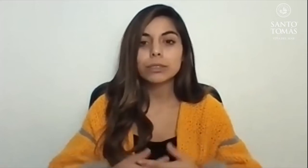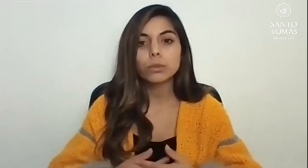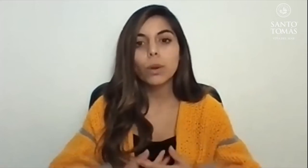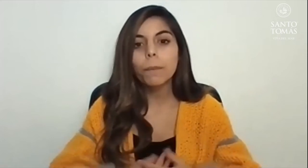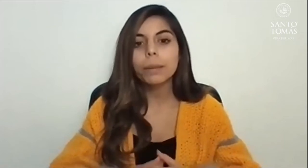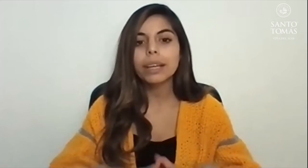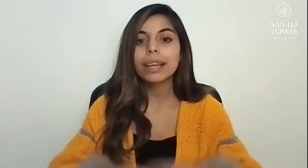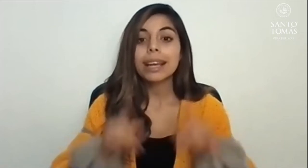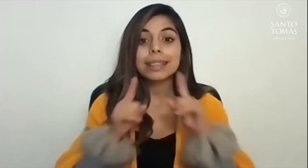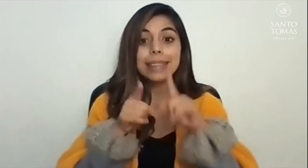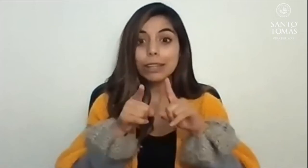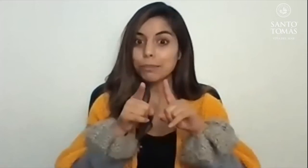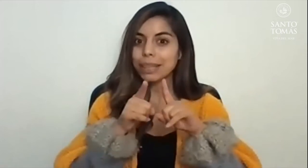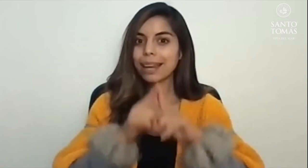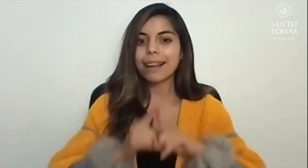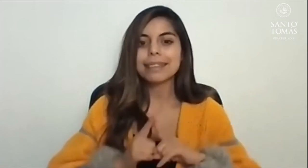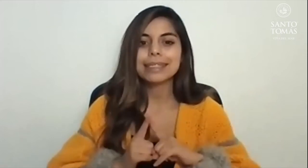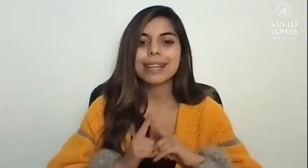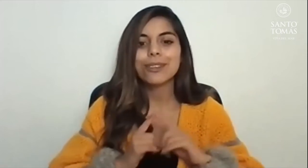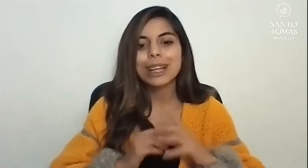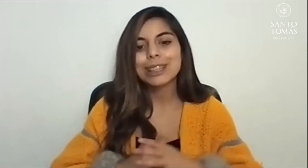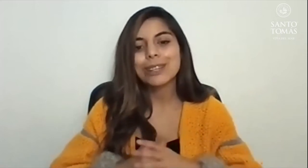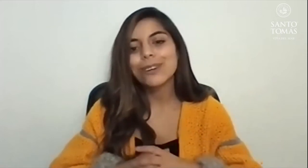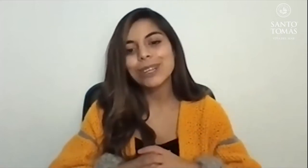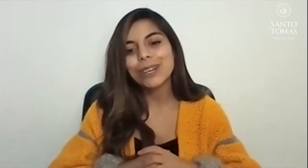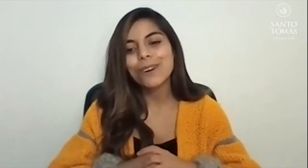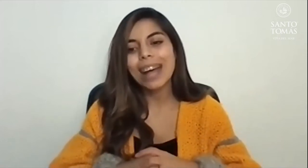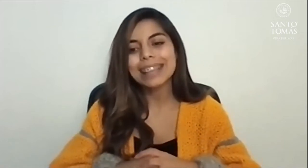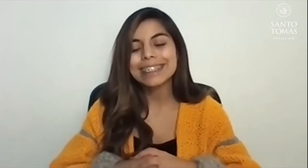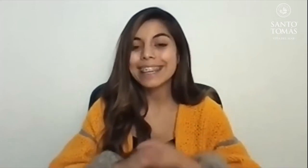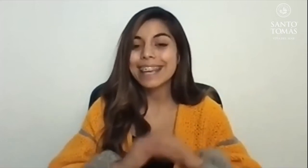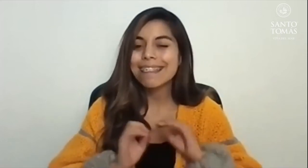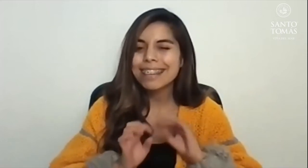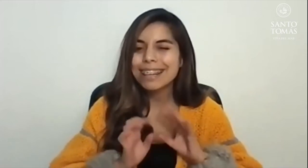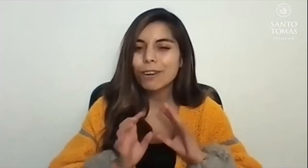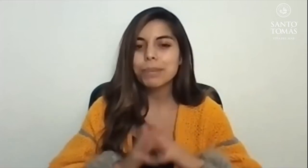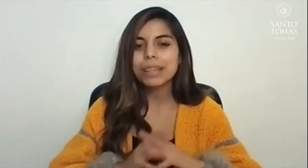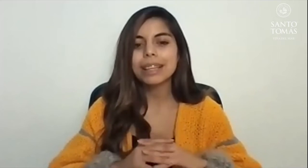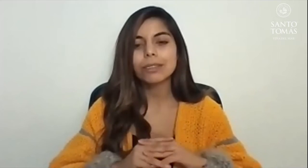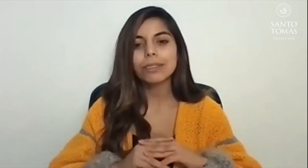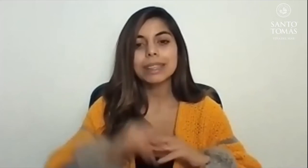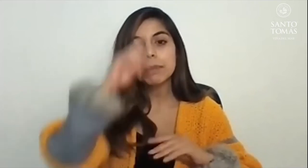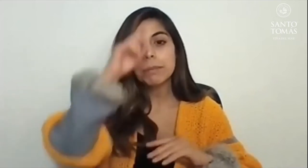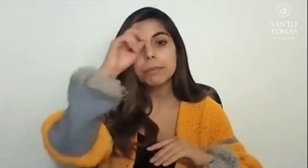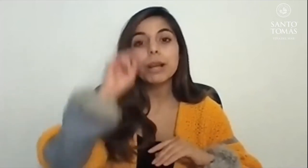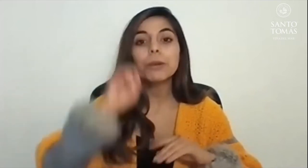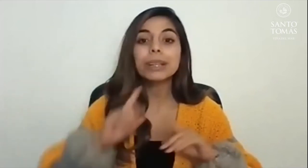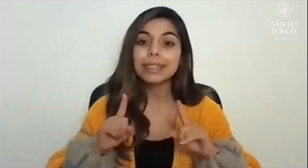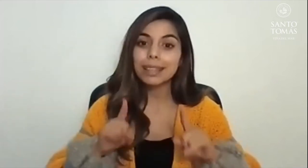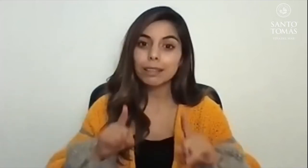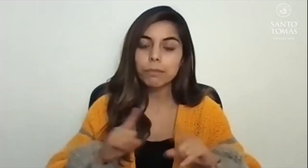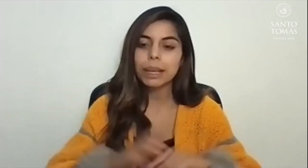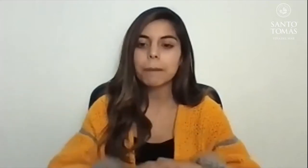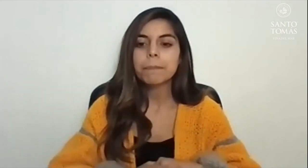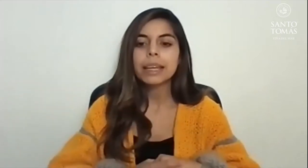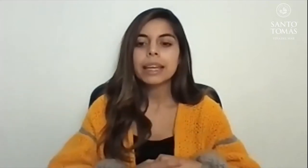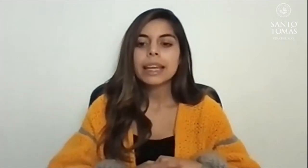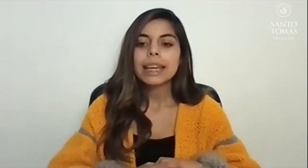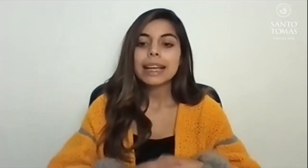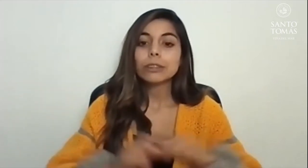su nombre. Ya domina el abecedario dactilológico, así que ya deben ir comprendiendo. Y también vimos algunas señas de familia.